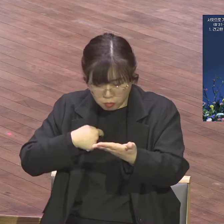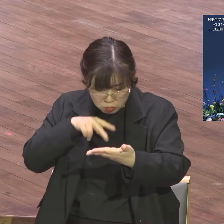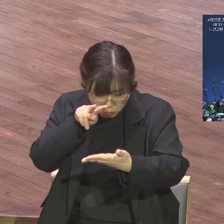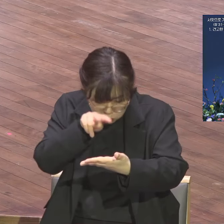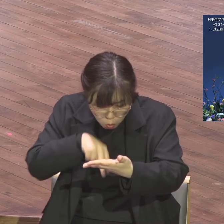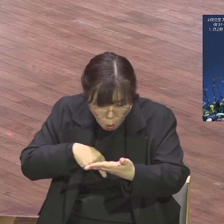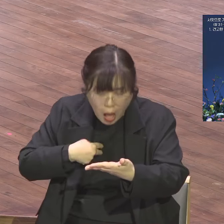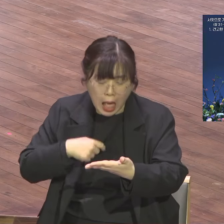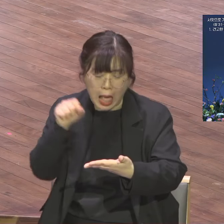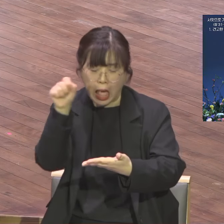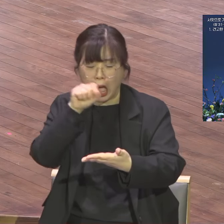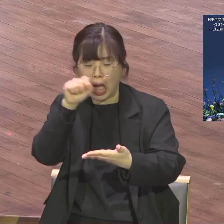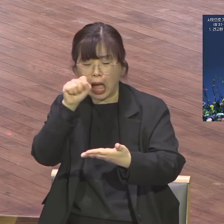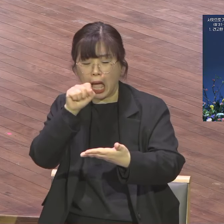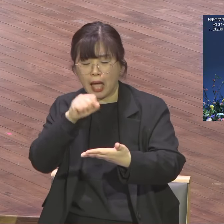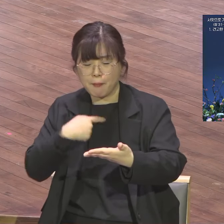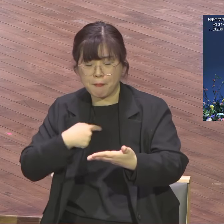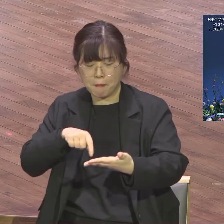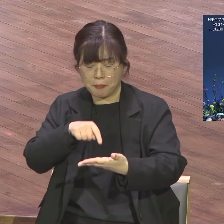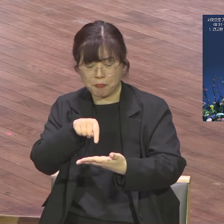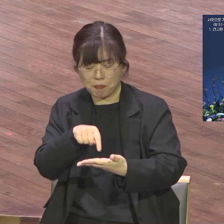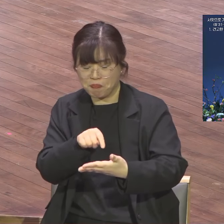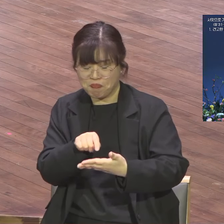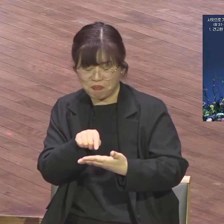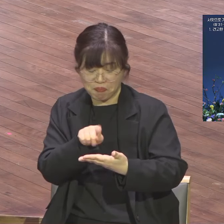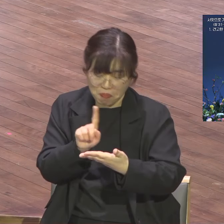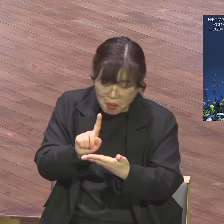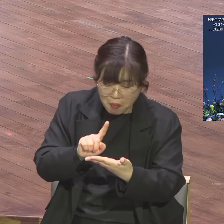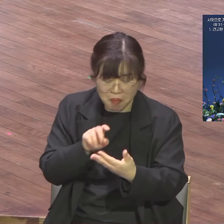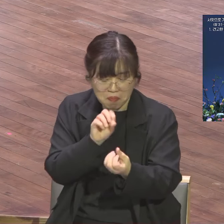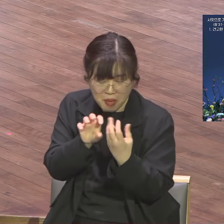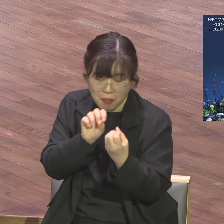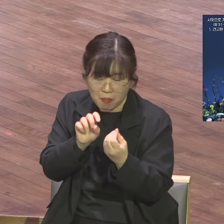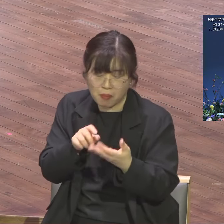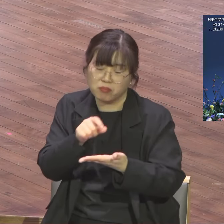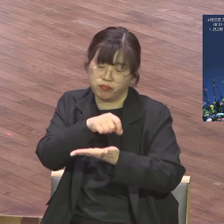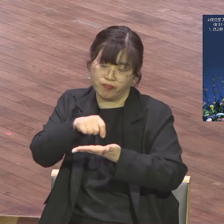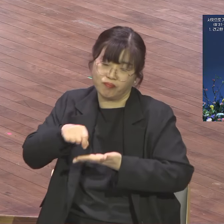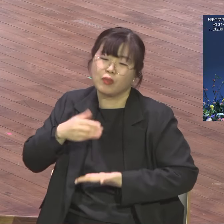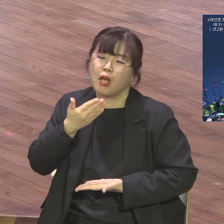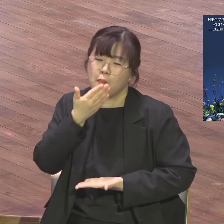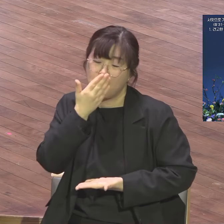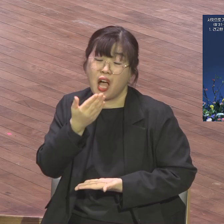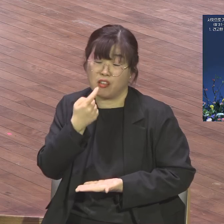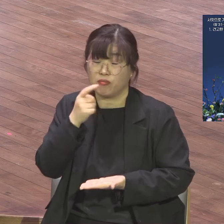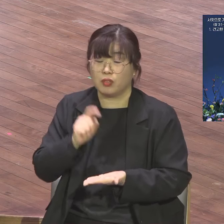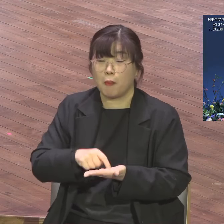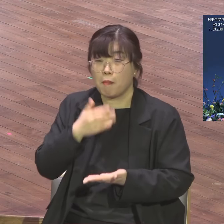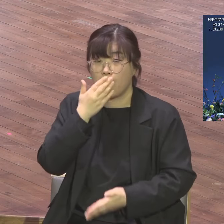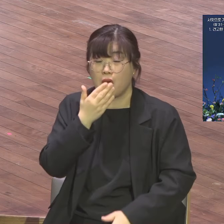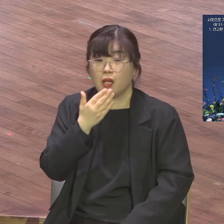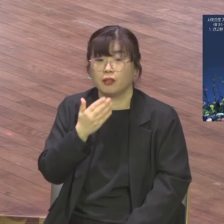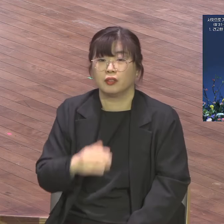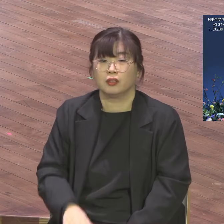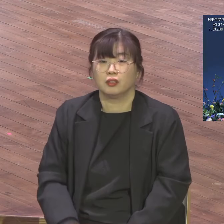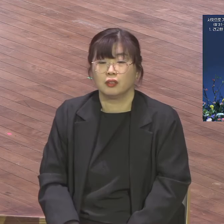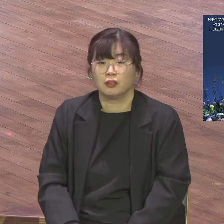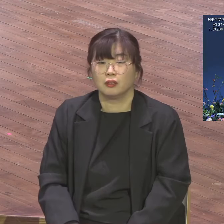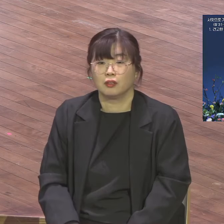그래서 뭐가 중요해요? 반복입니다. 반복. 말씀을 그 어떤 분들은 주무실